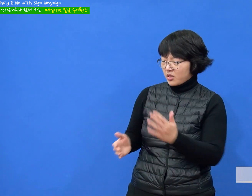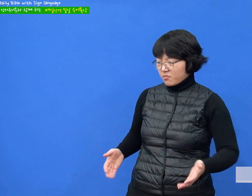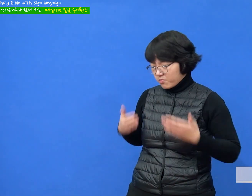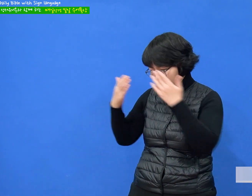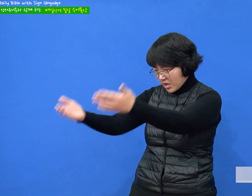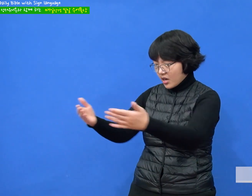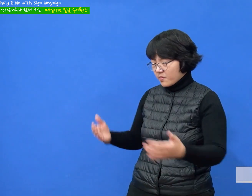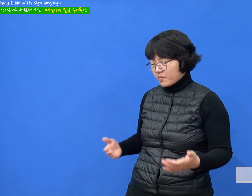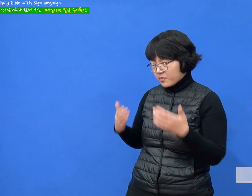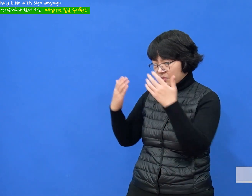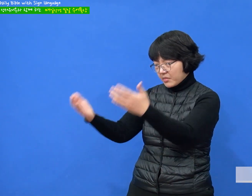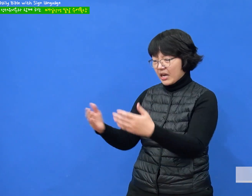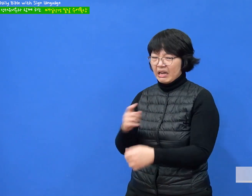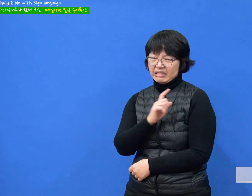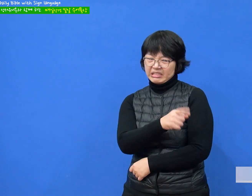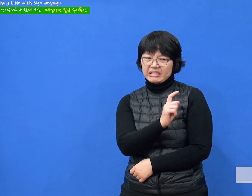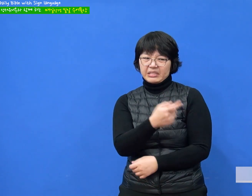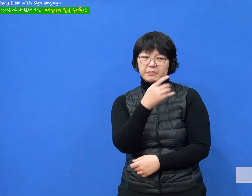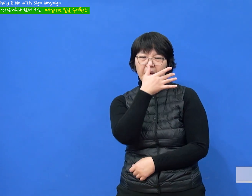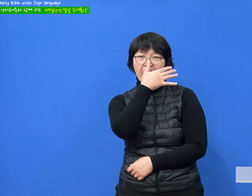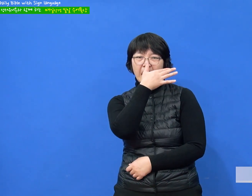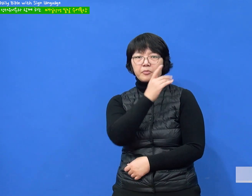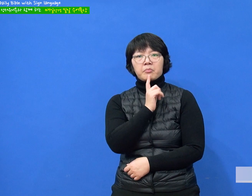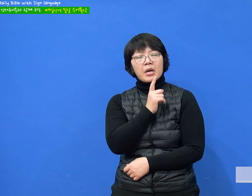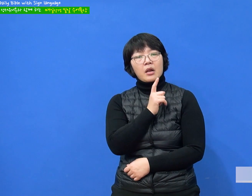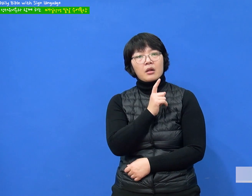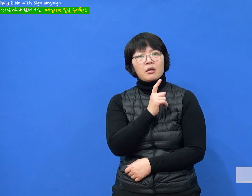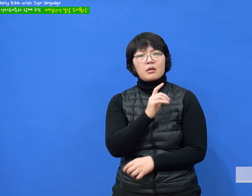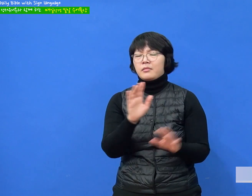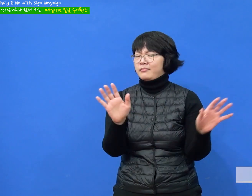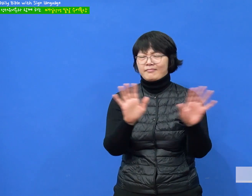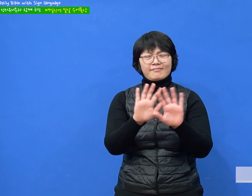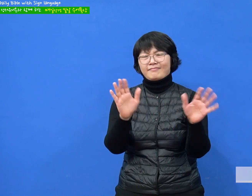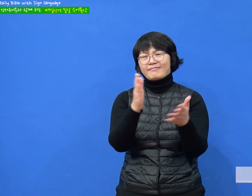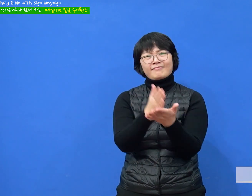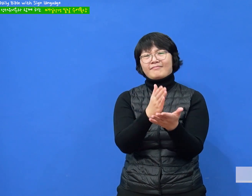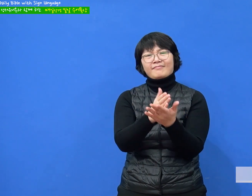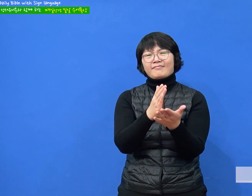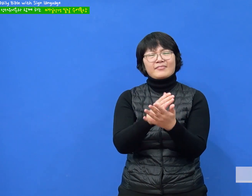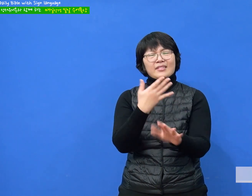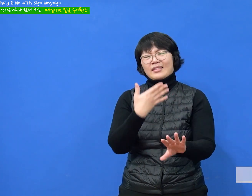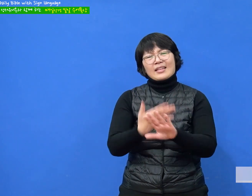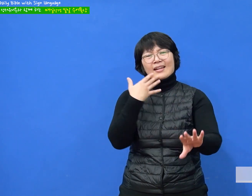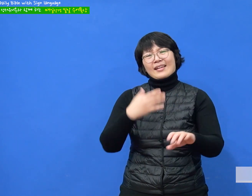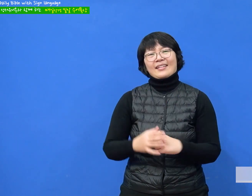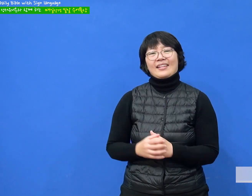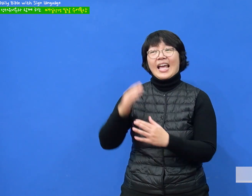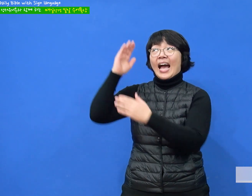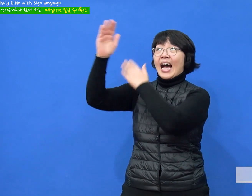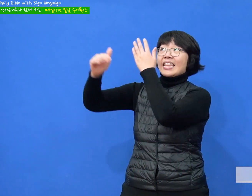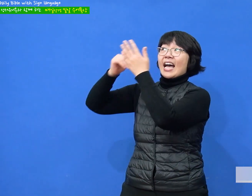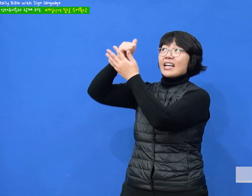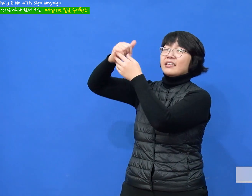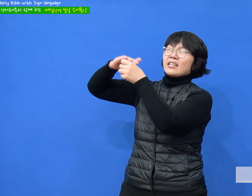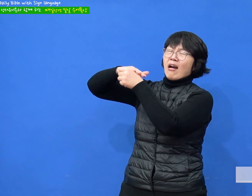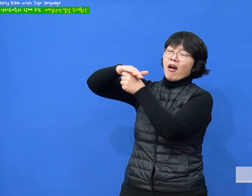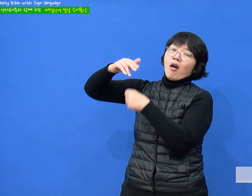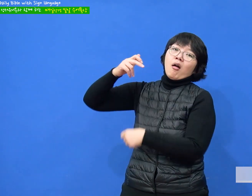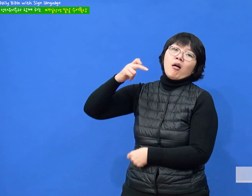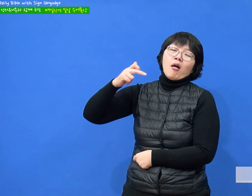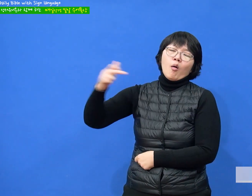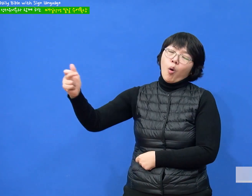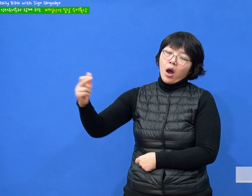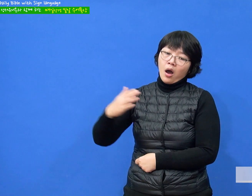여기에 비한다면 하나님은 우리를 얼마나 사랑하시는지 우리를 위해 기꺼이 그 사랑을